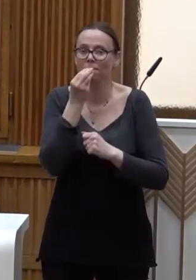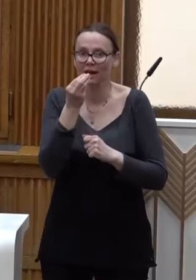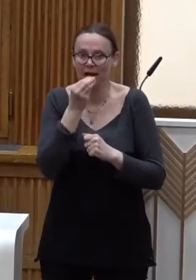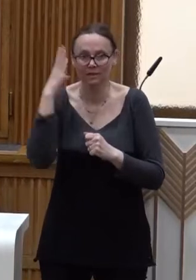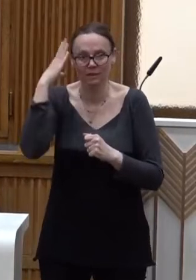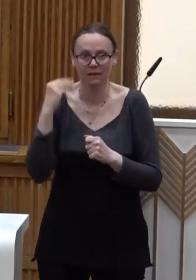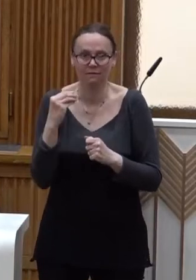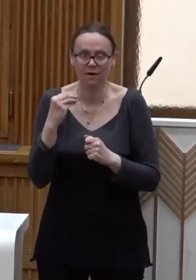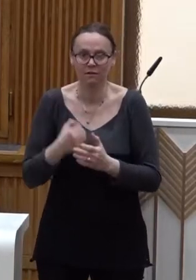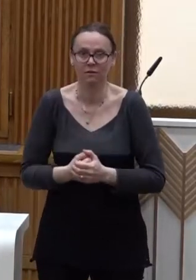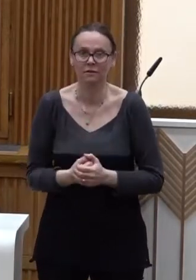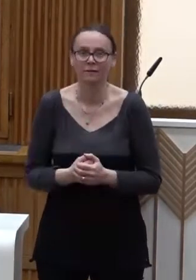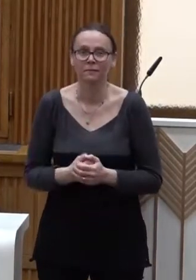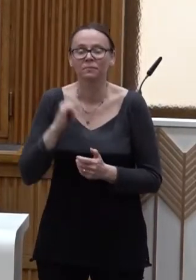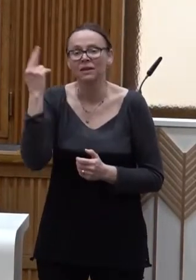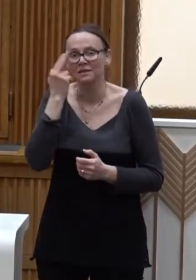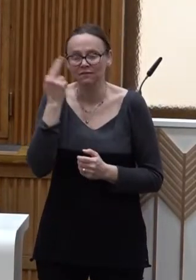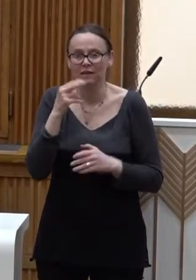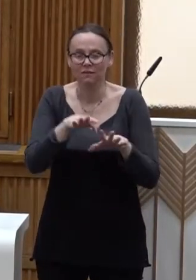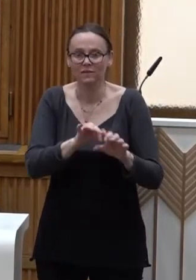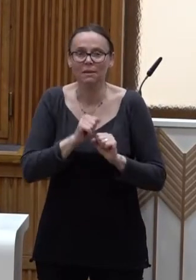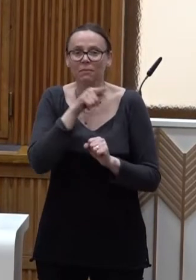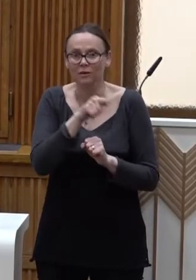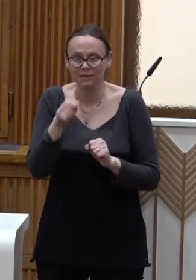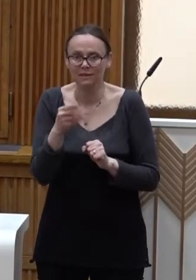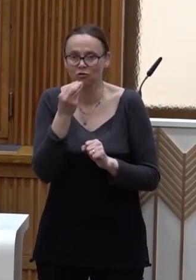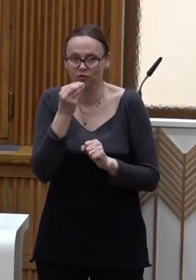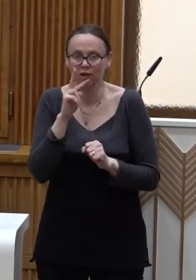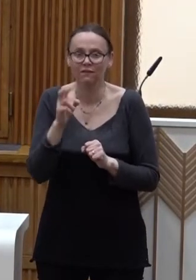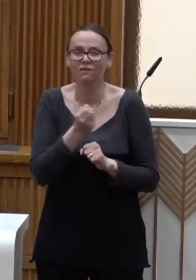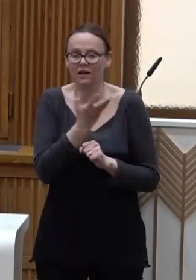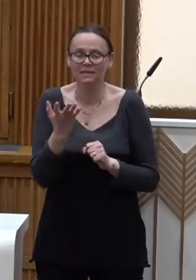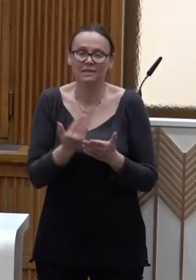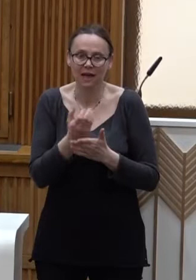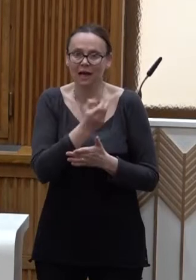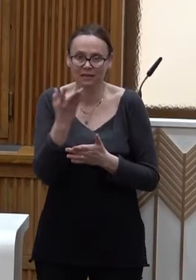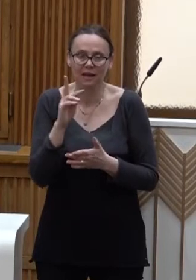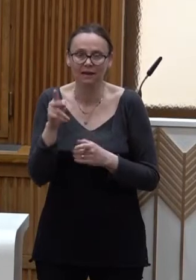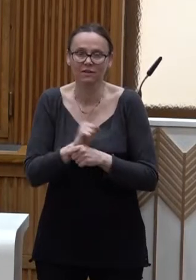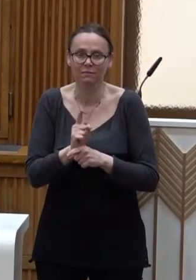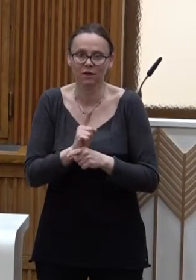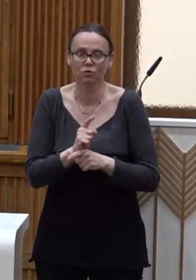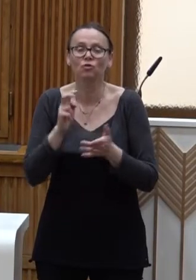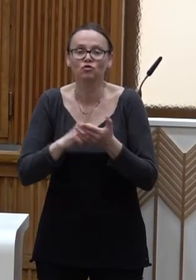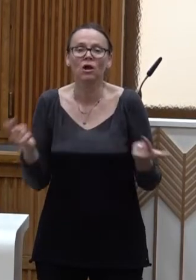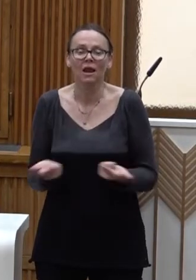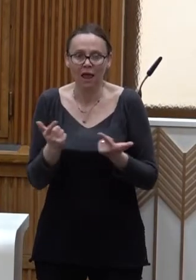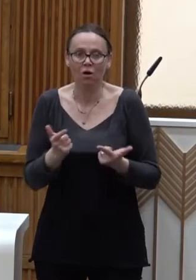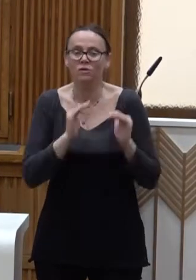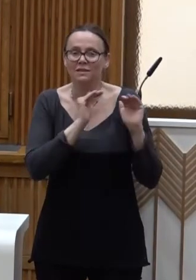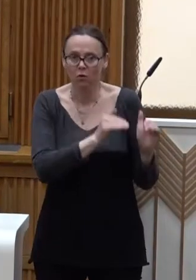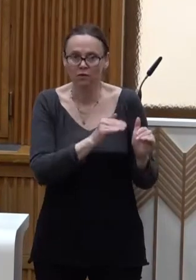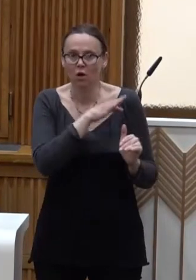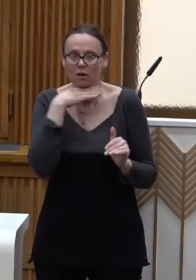prehranskih navad, da seveda posegamo po tistih živilih, za katere v tem trenutku še lahko